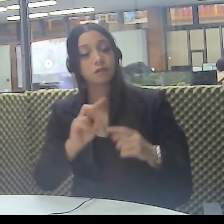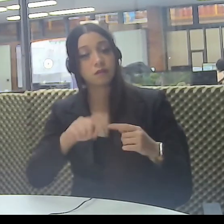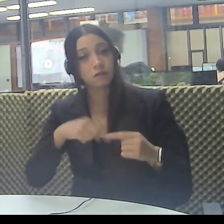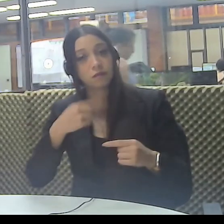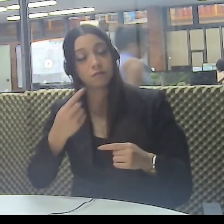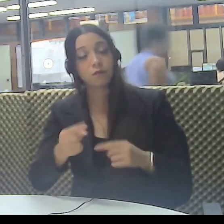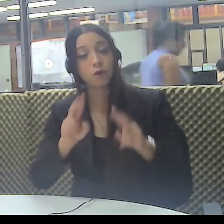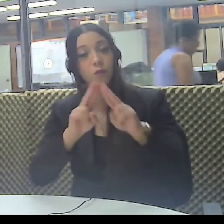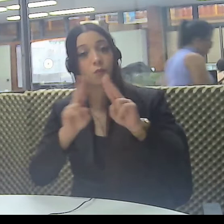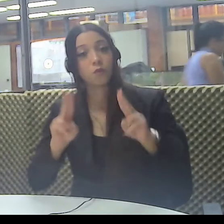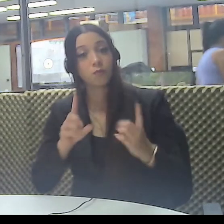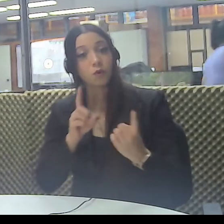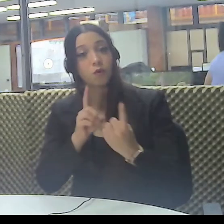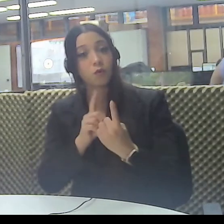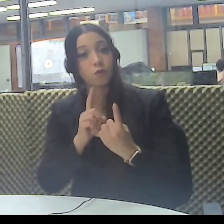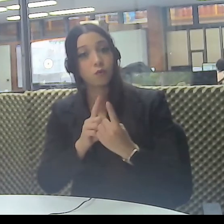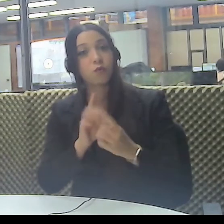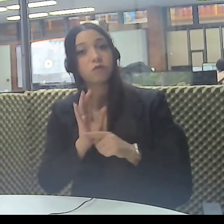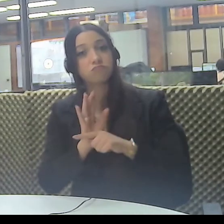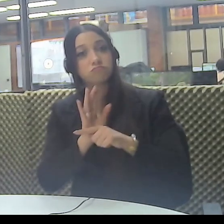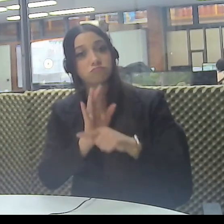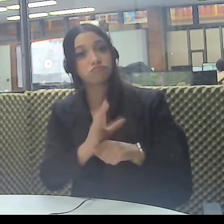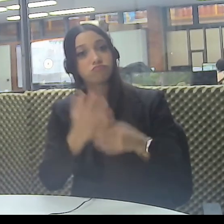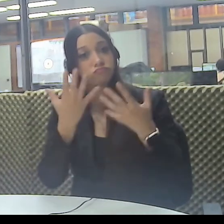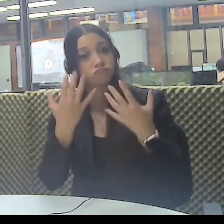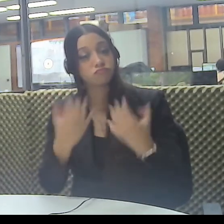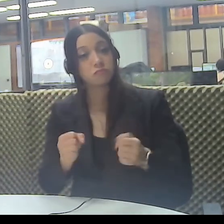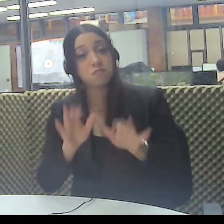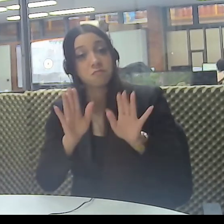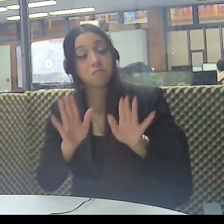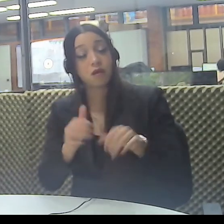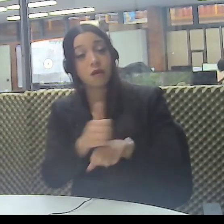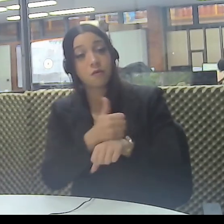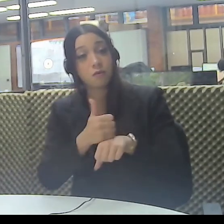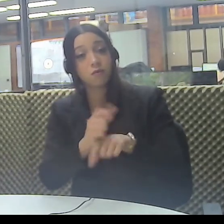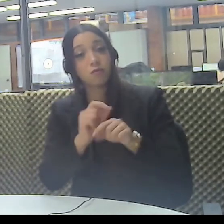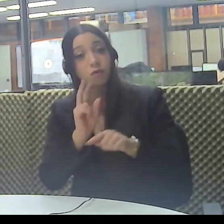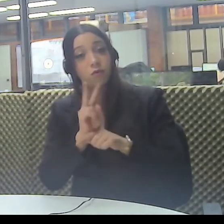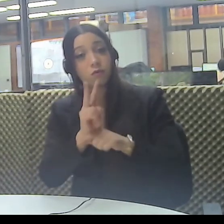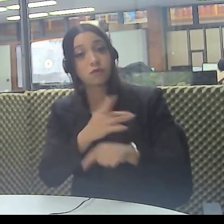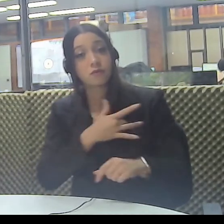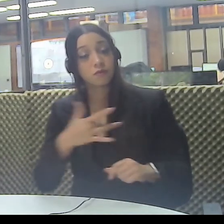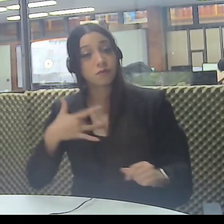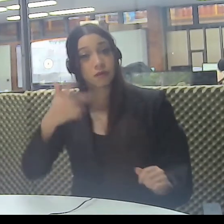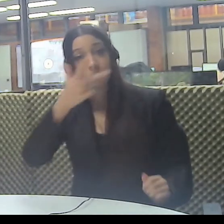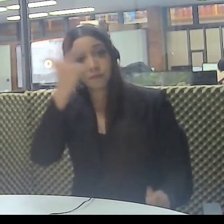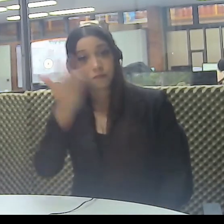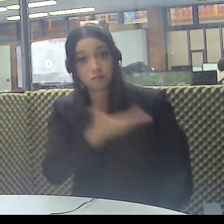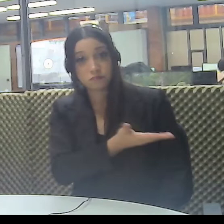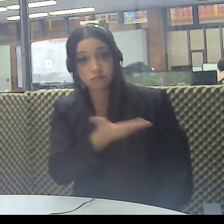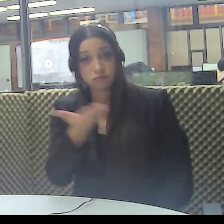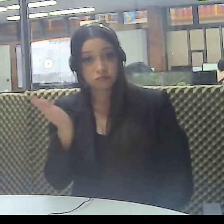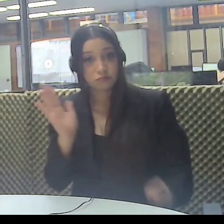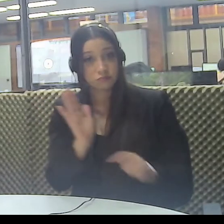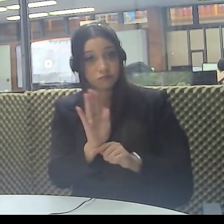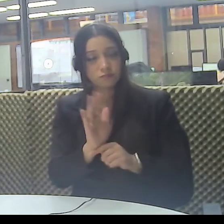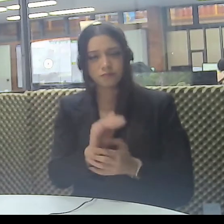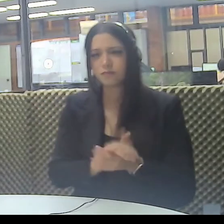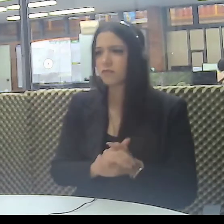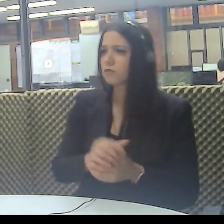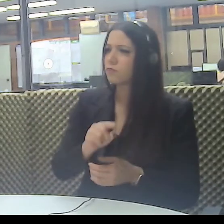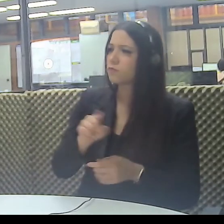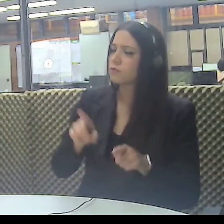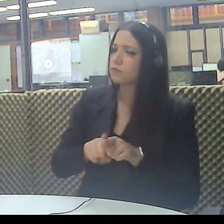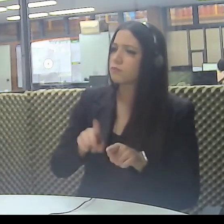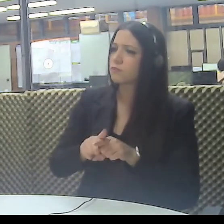o MED entra em contato, ajuda a fazer a adesão, mas a prioridade é cuidar da saúde das pessoas, é dar essa assistência. Vocês darão